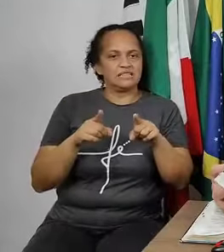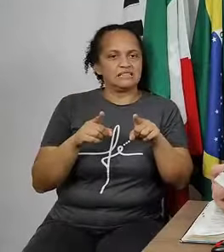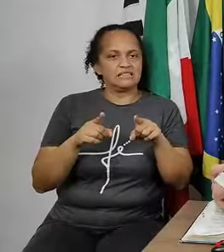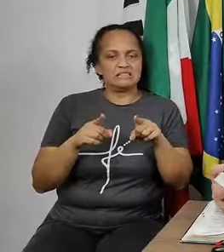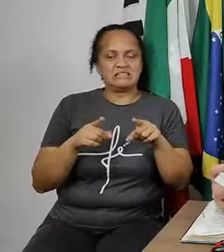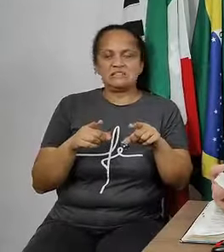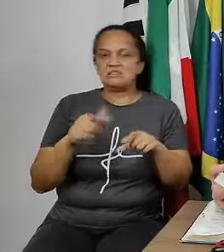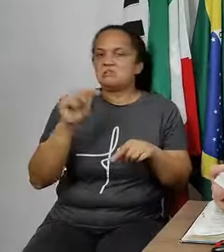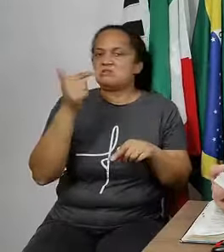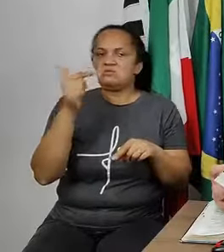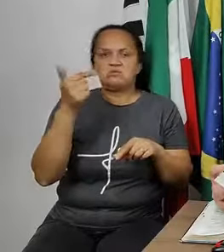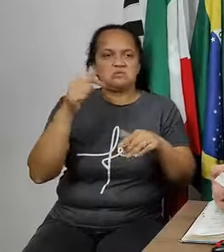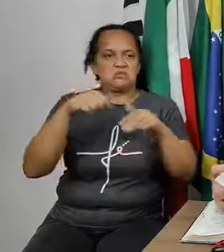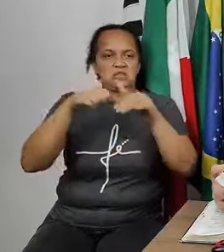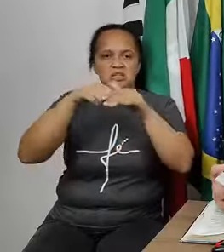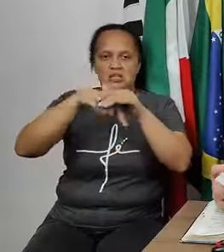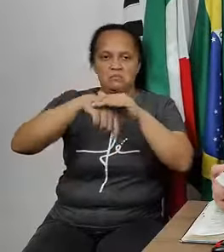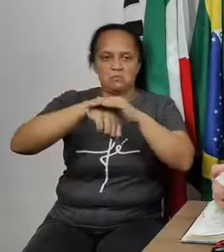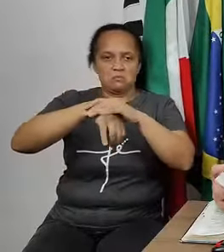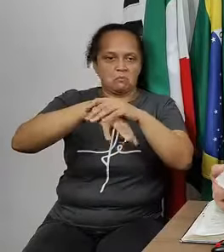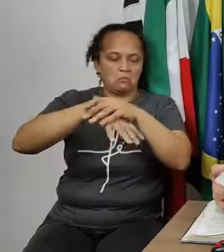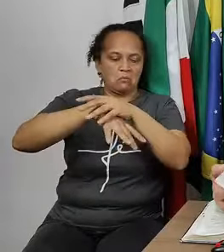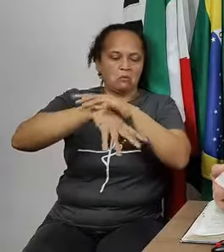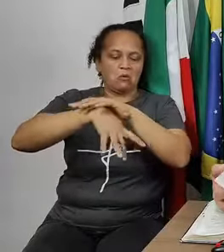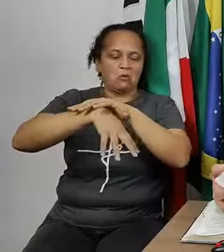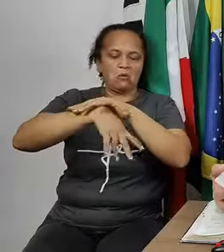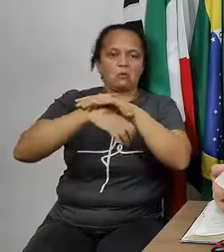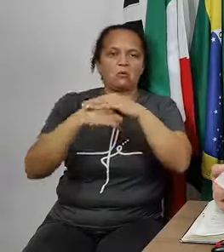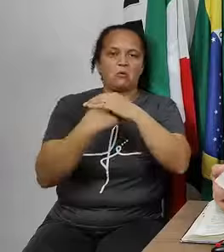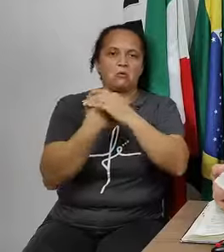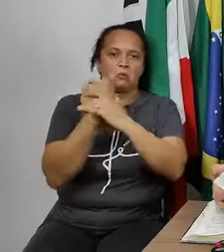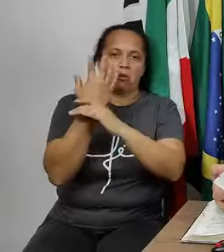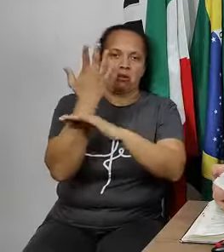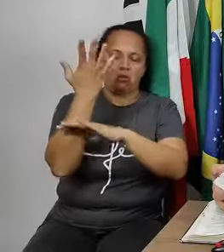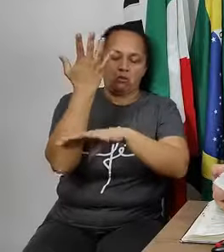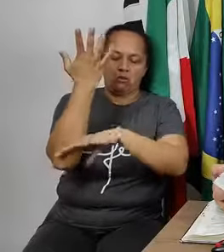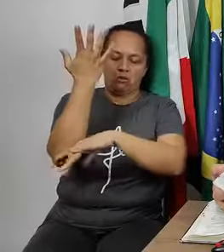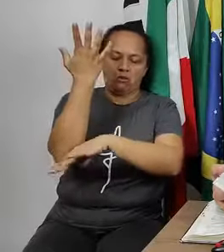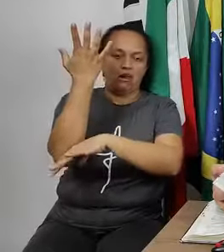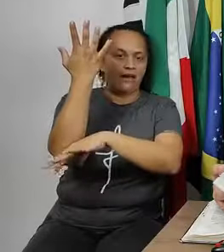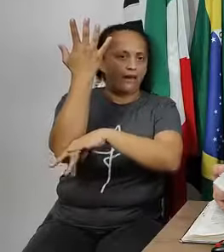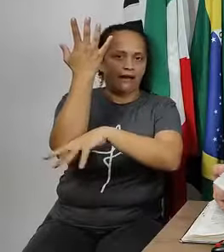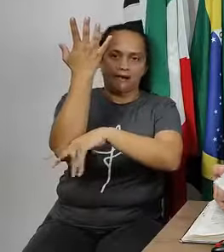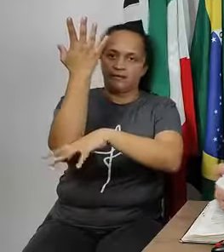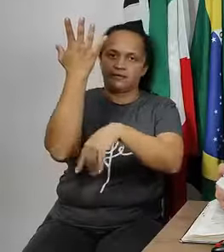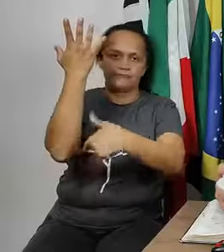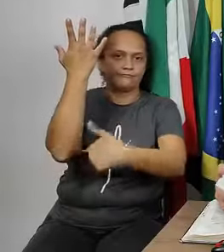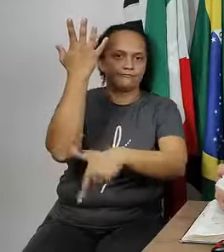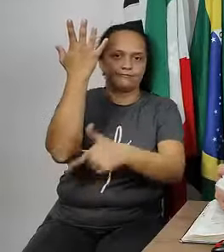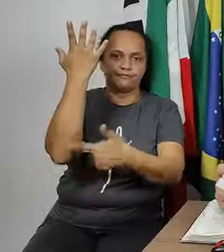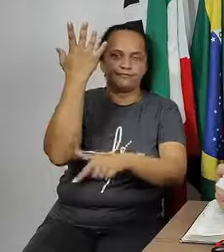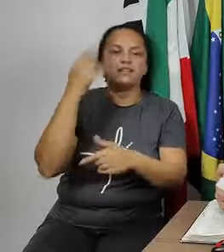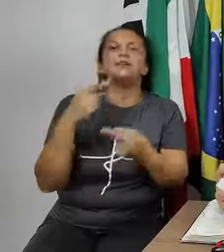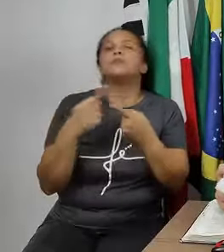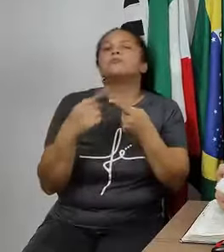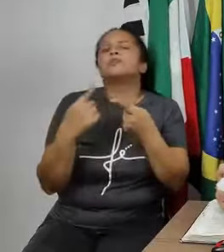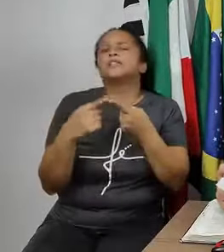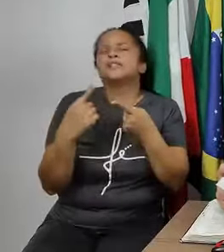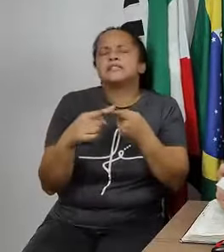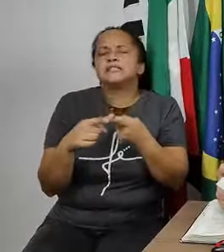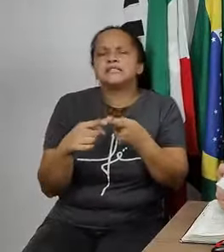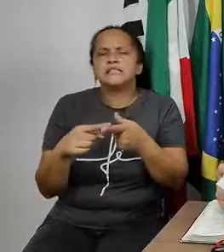mesmo. Antes, a sua alegria dura muito pouco, enxergando a angústia e